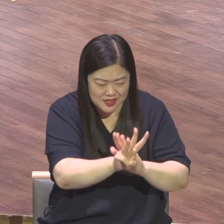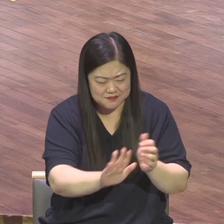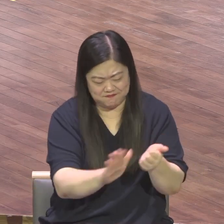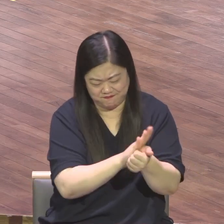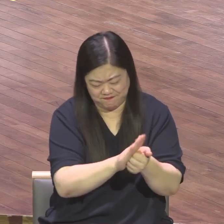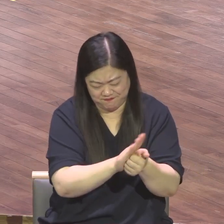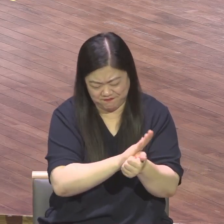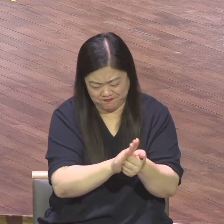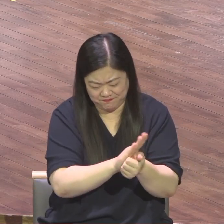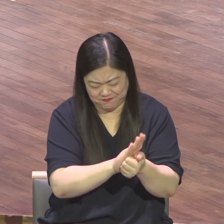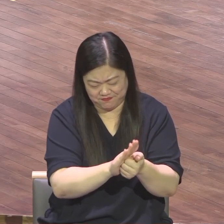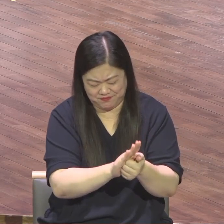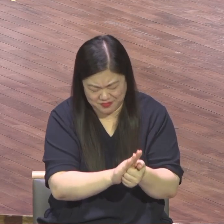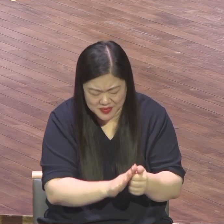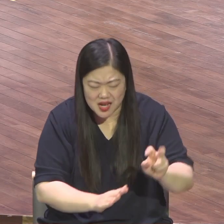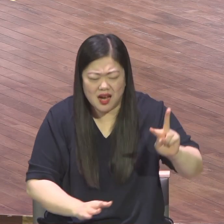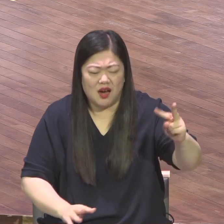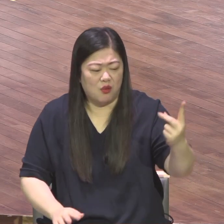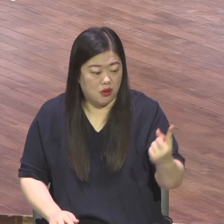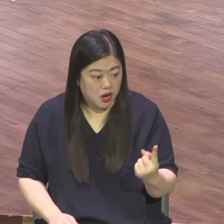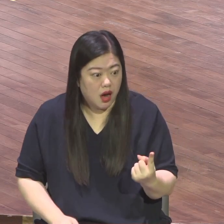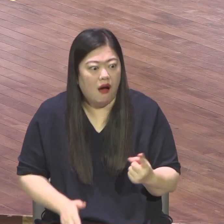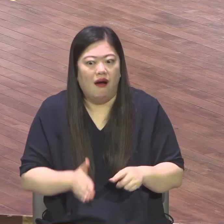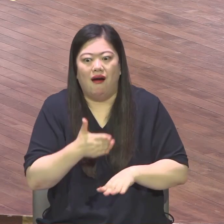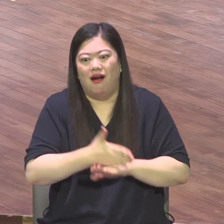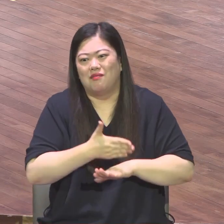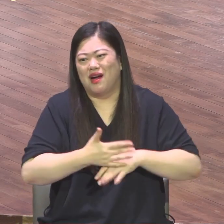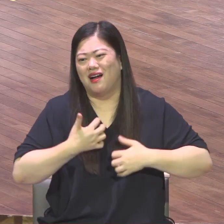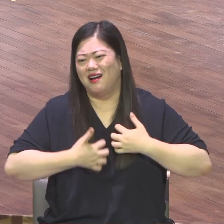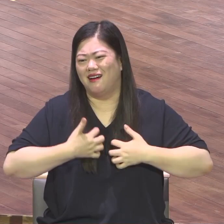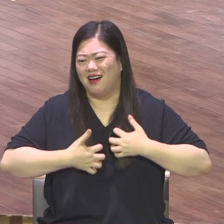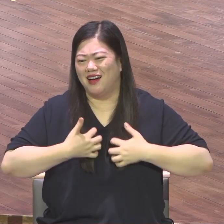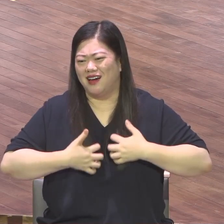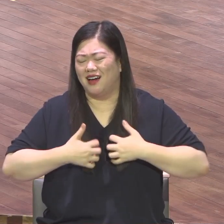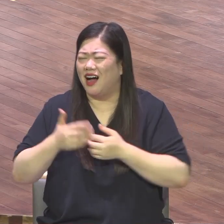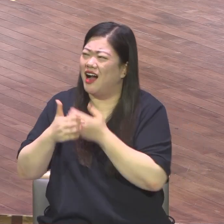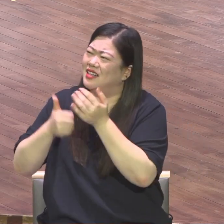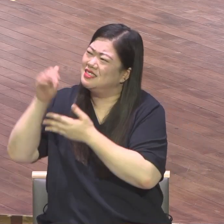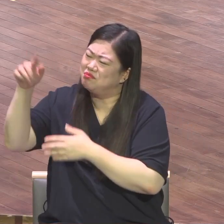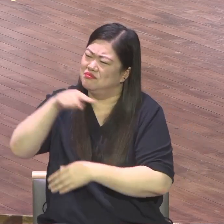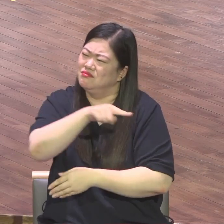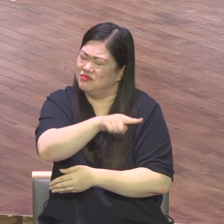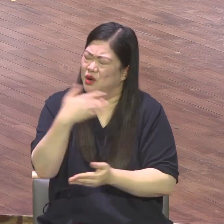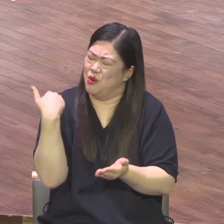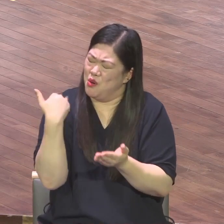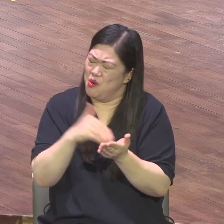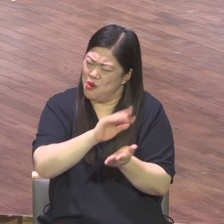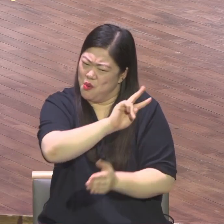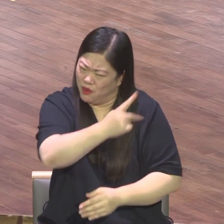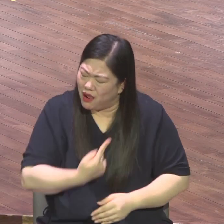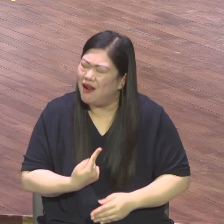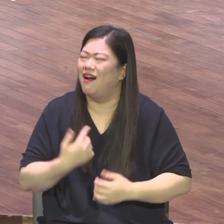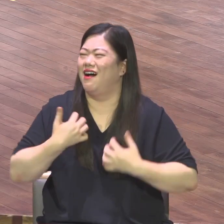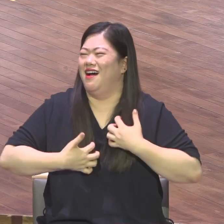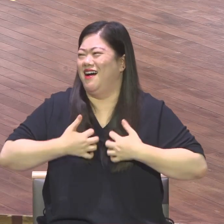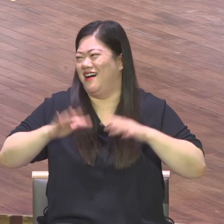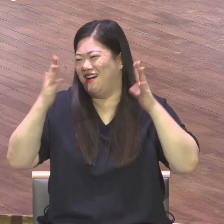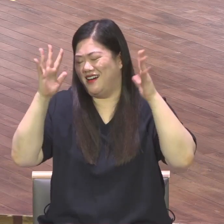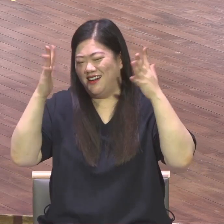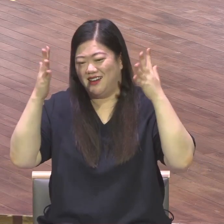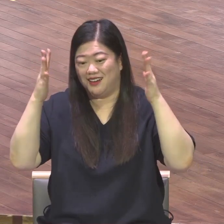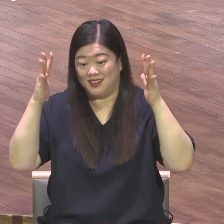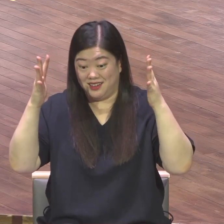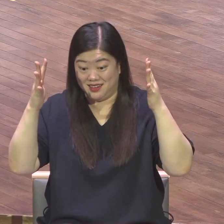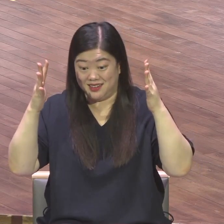때 쫙 감사합니다. 나를 통해서 한 영혼이 돌아왔습니다. 얼마나 자랑스러워요.